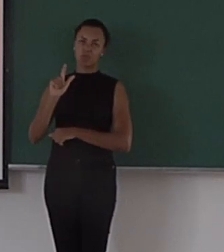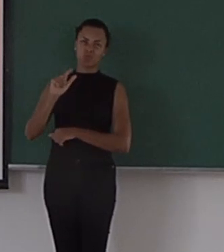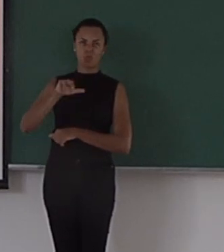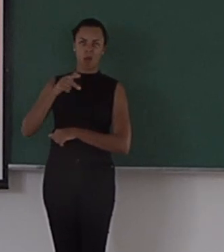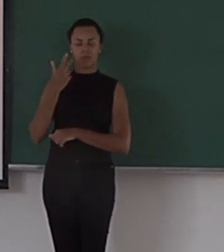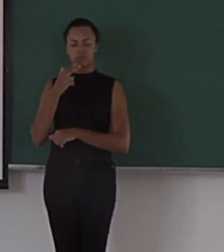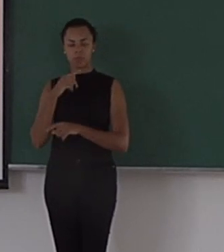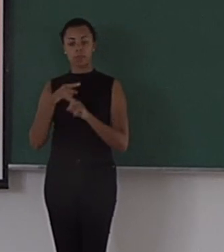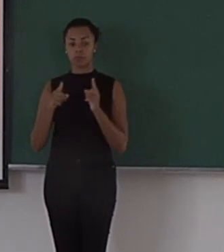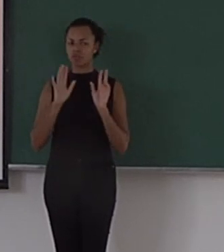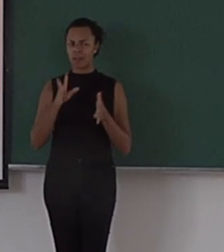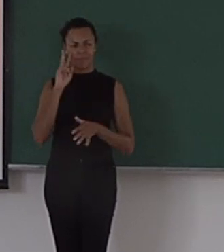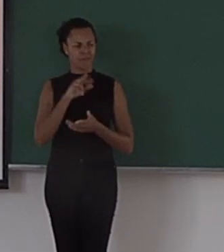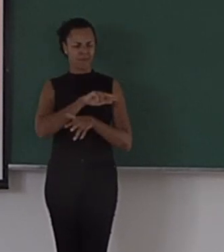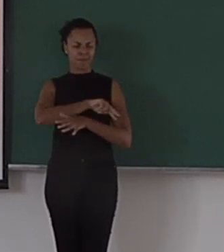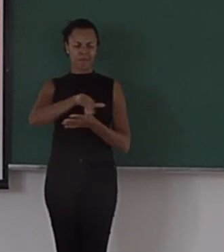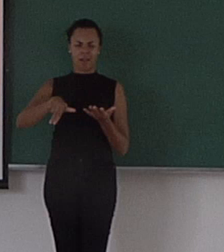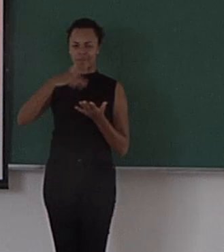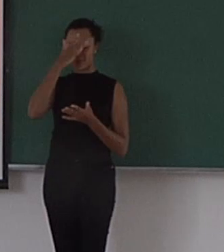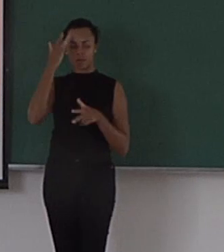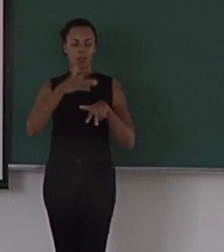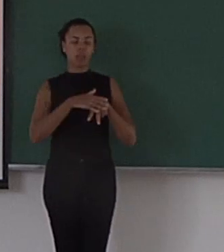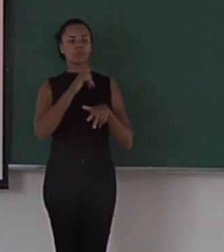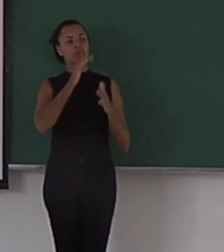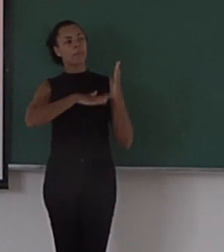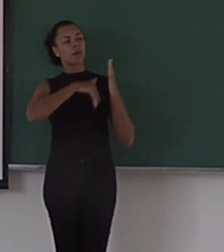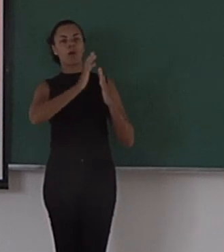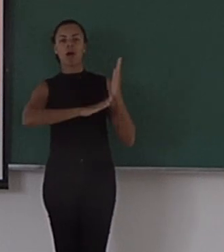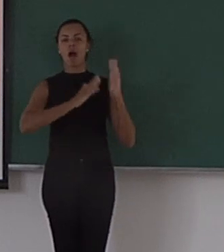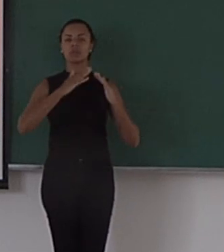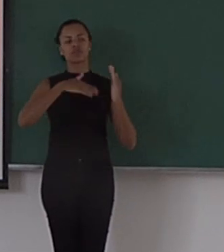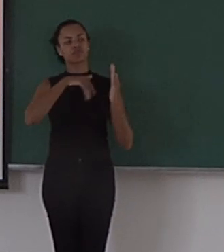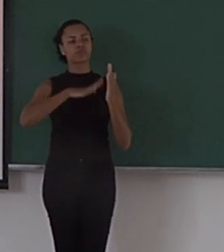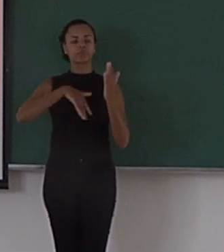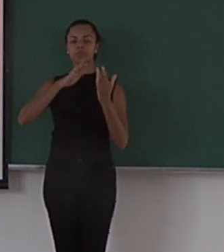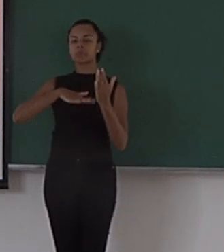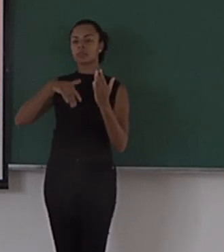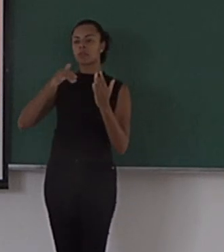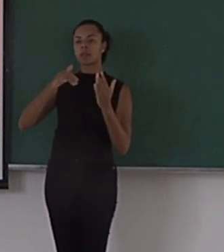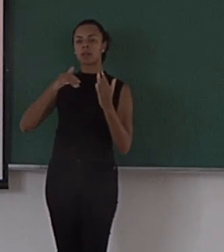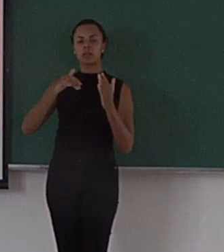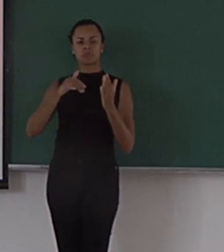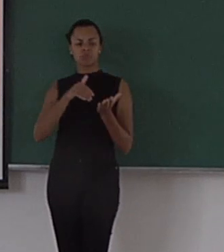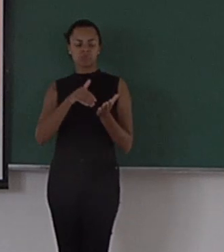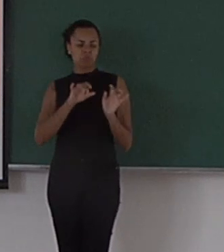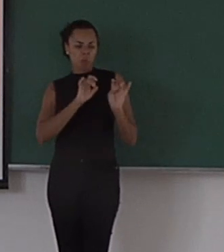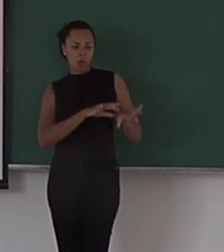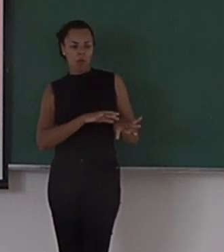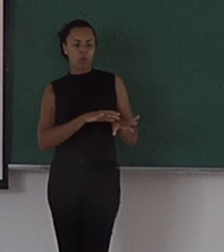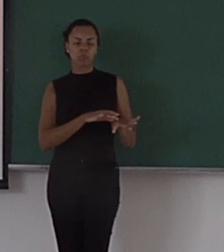mas já peguei vários pacientes queimados com cal. O cara pintou a casa dele e aí restou um pouquinho lá,